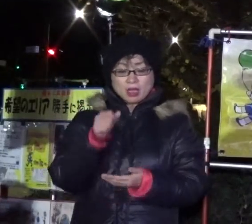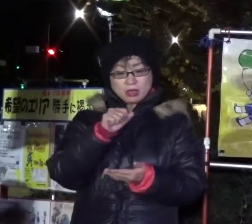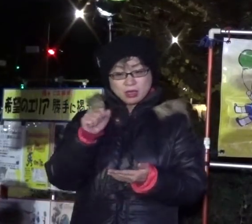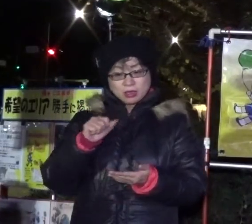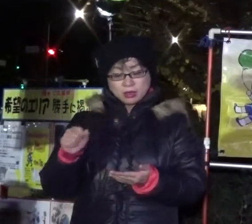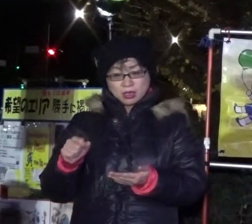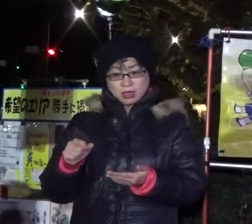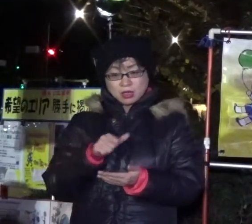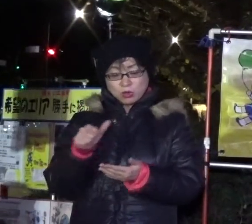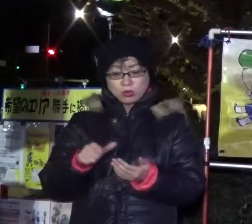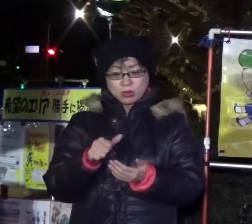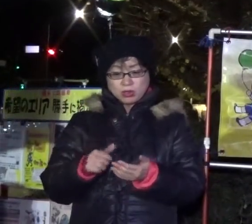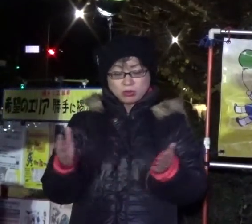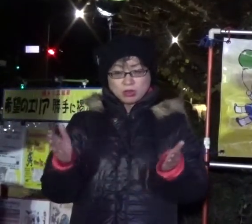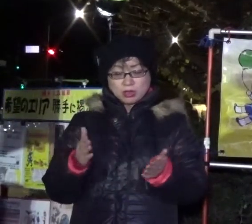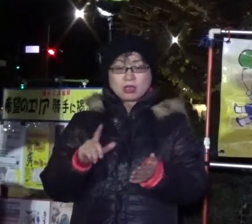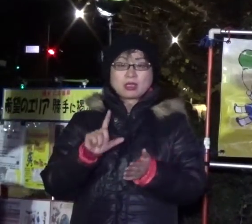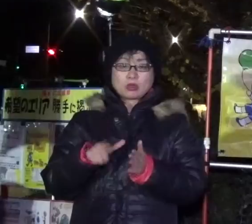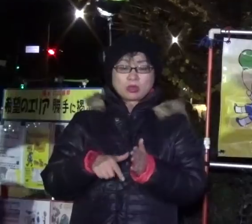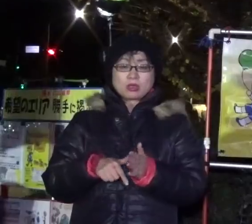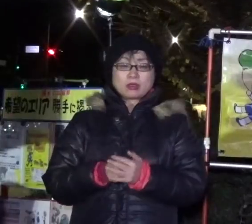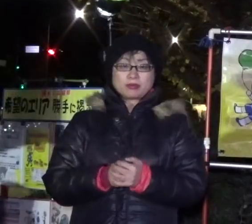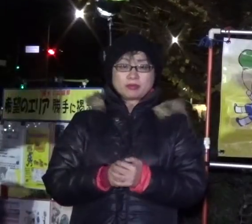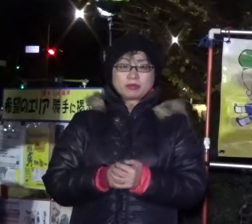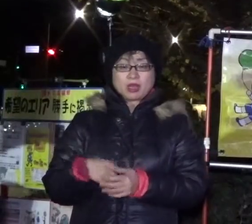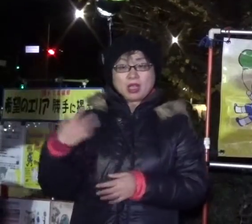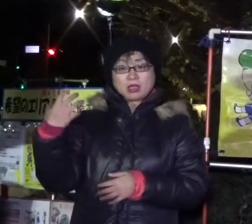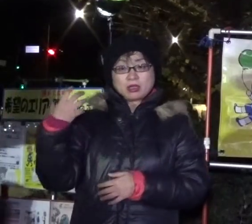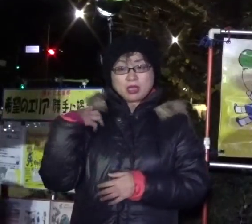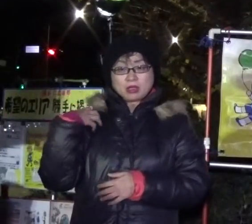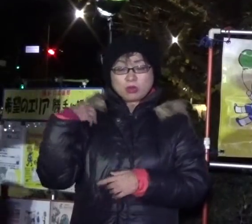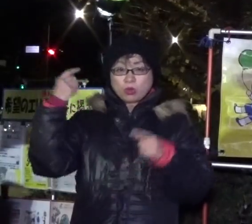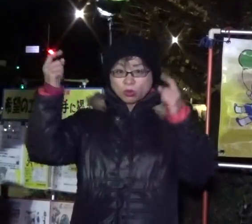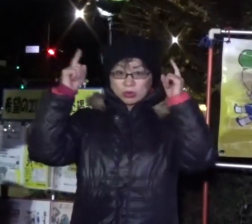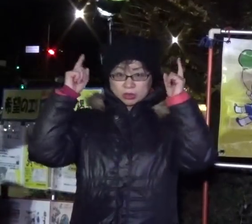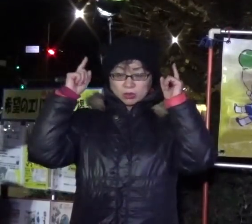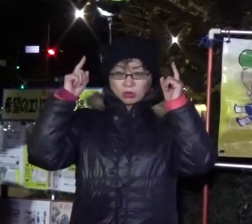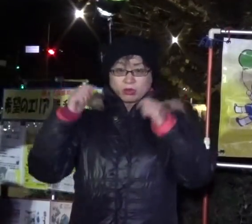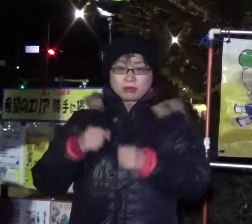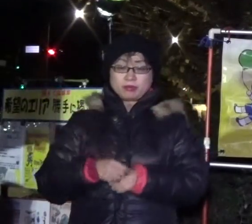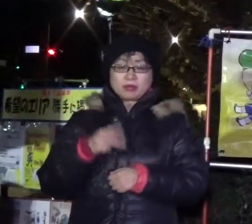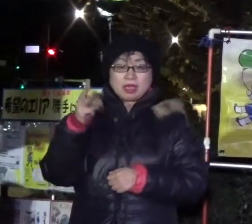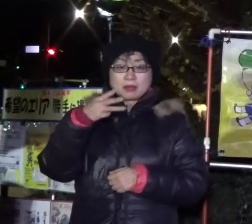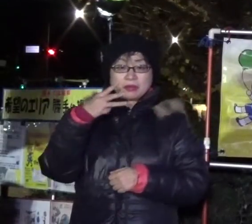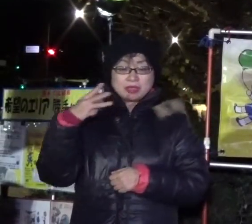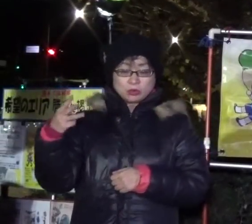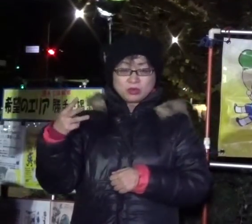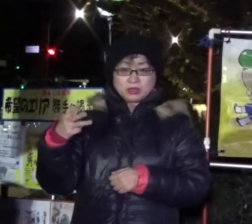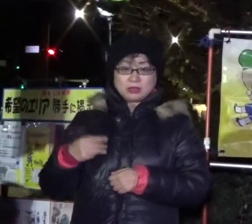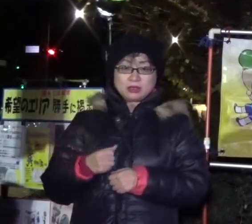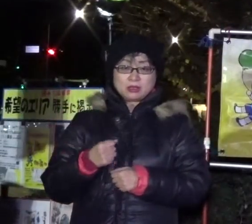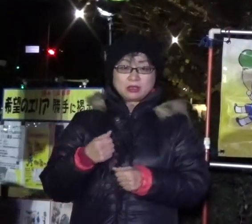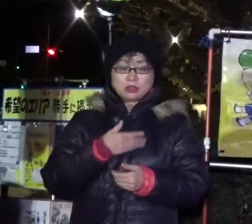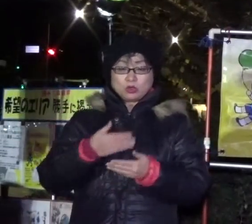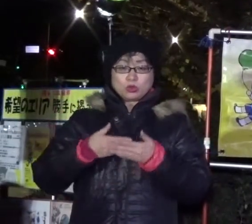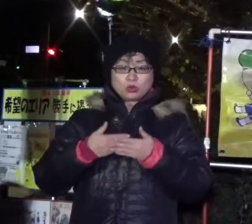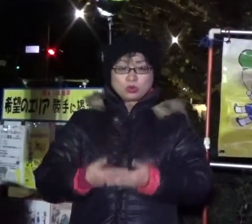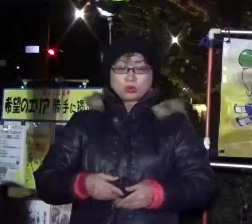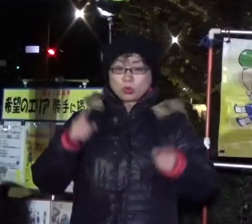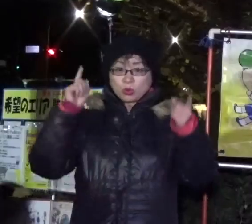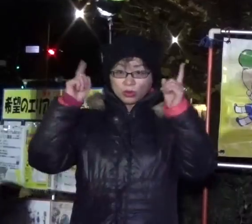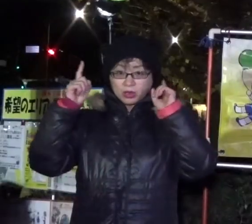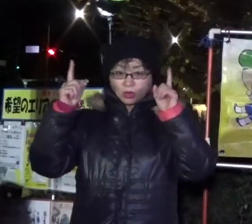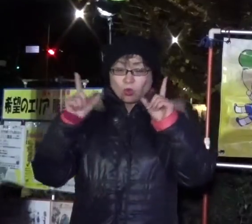5年ほど経った時に、私はあの担当企業の一つに 三菱重工の企業広告を任され